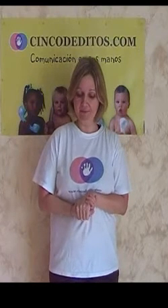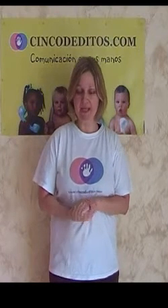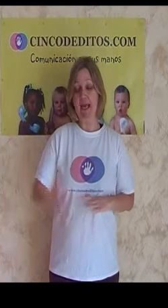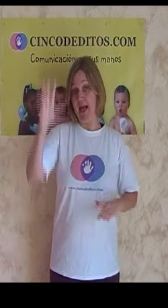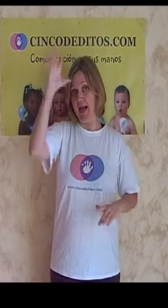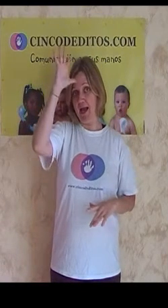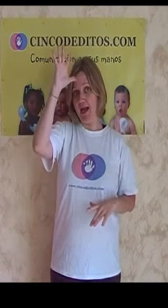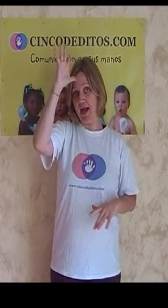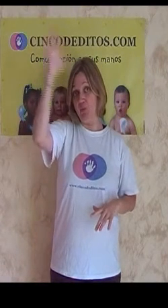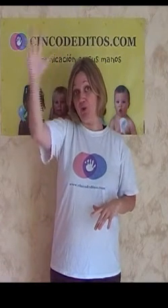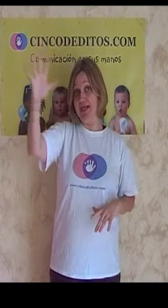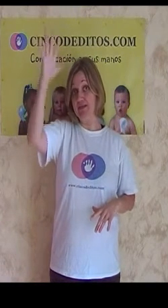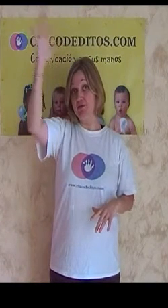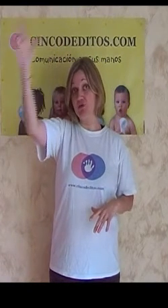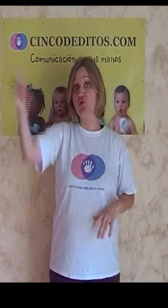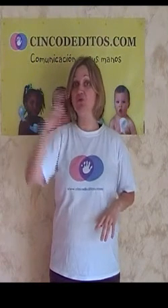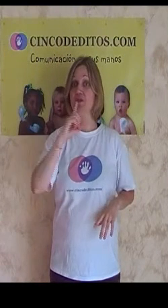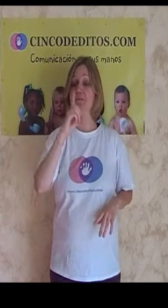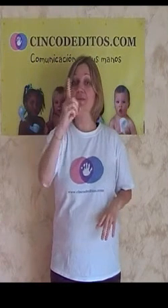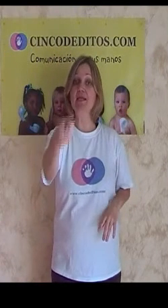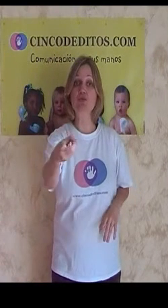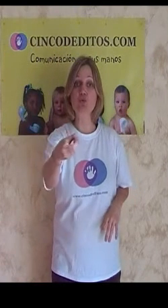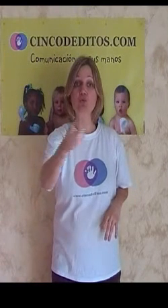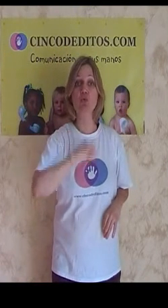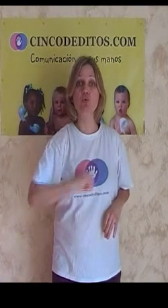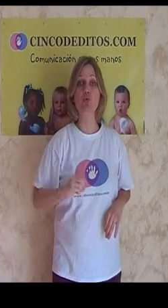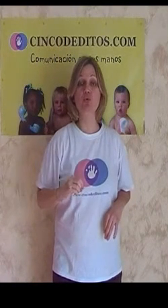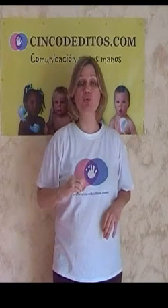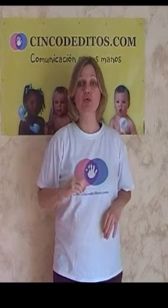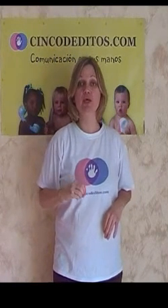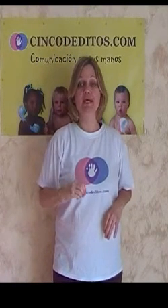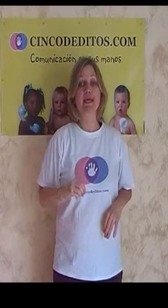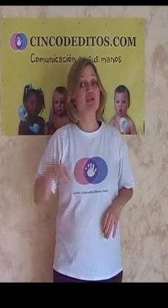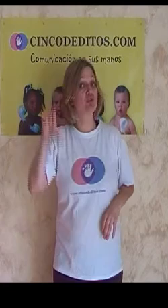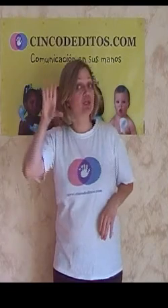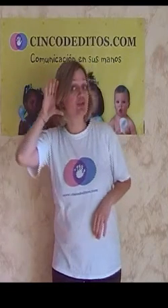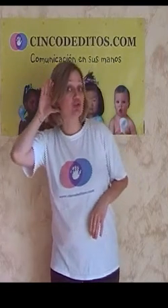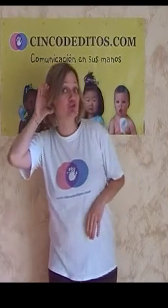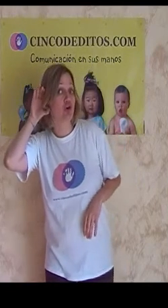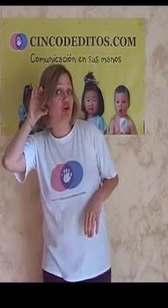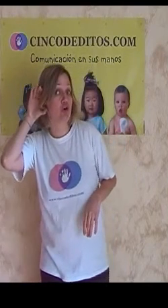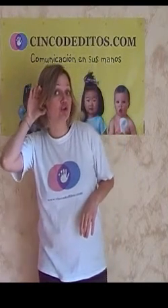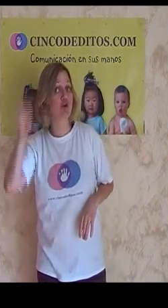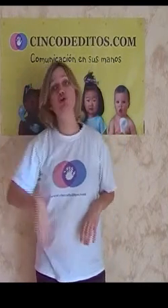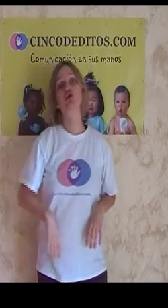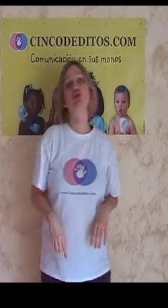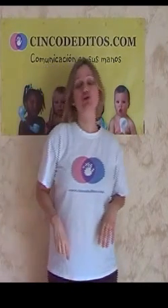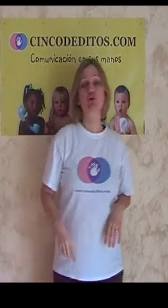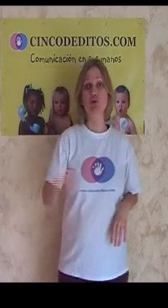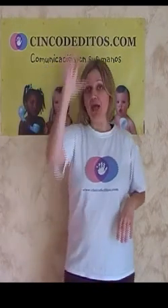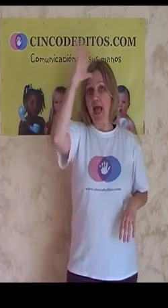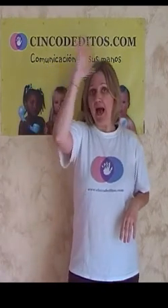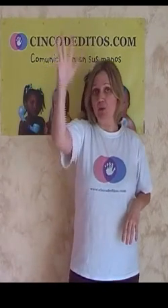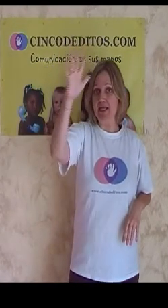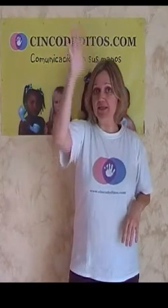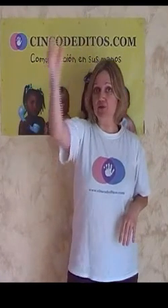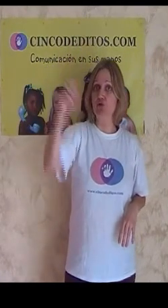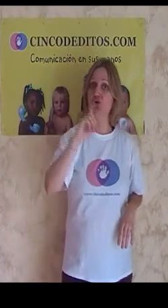¿vale? Abuelito dime tú, ¿qué sonidos son los que oigo yo? Abuelito